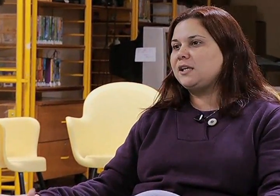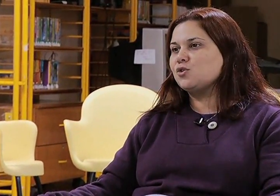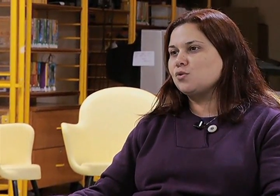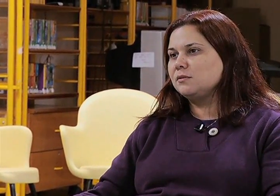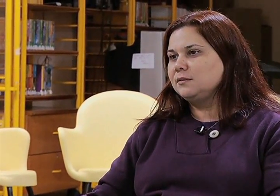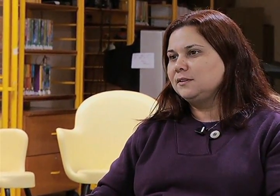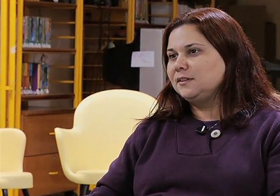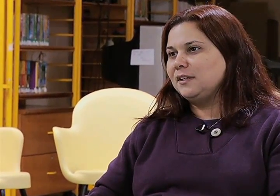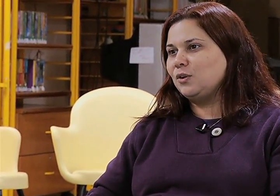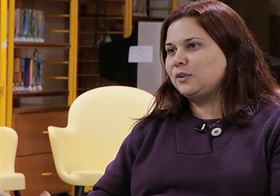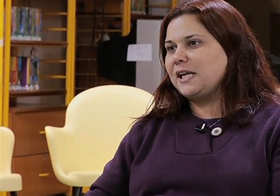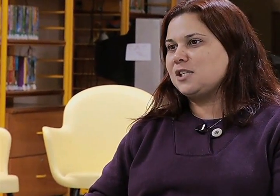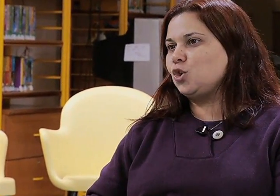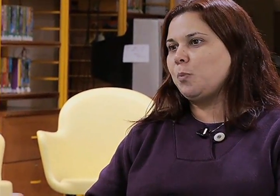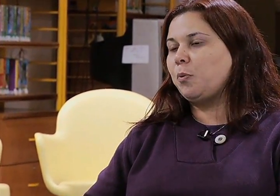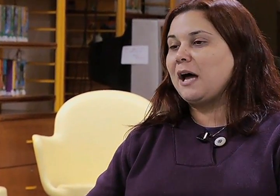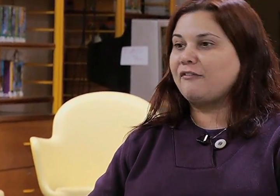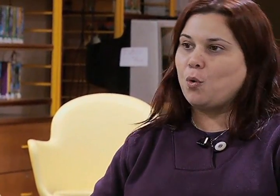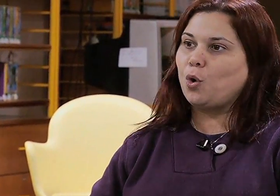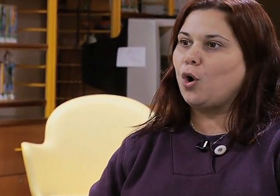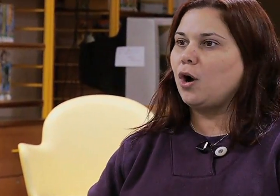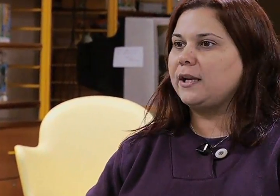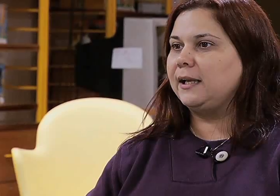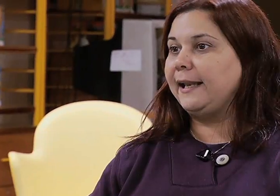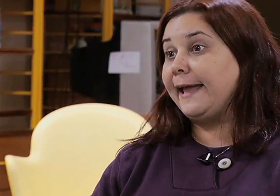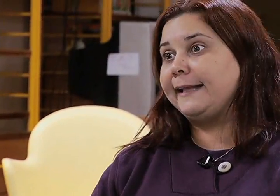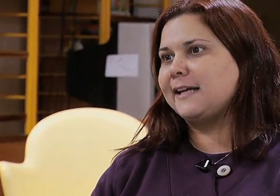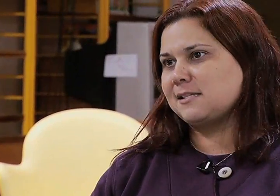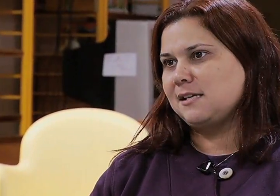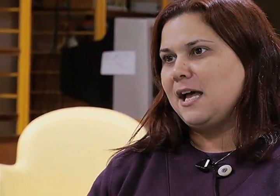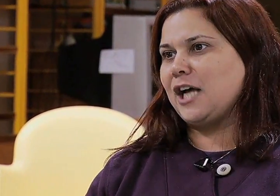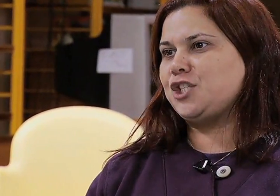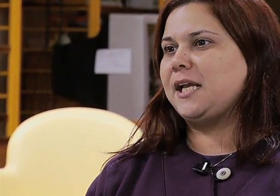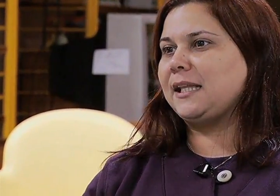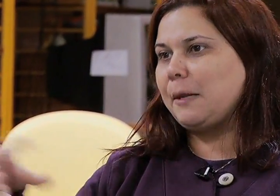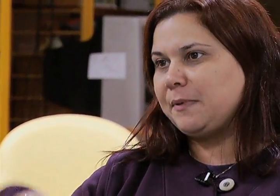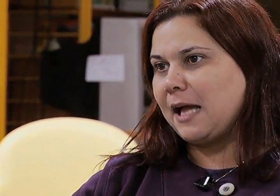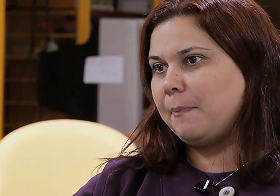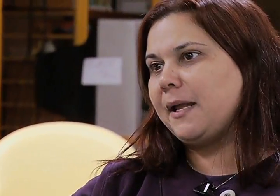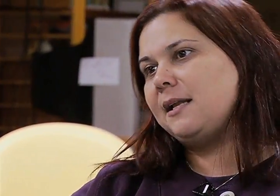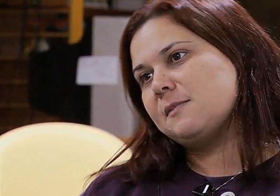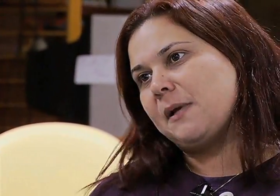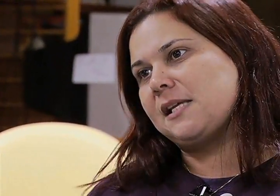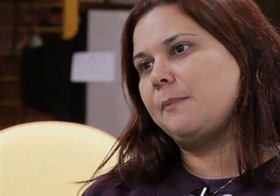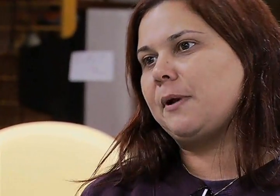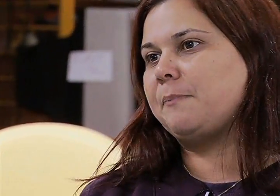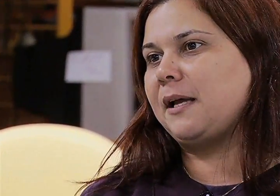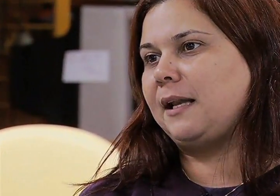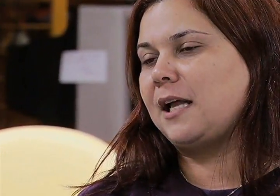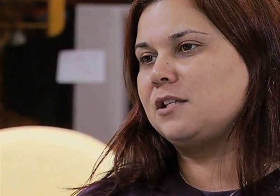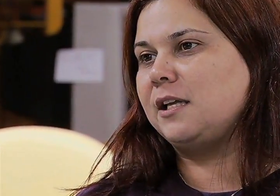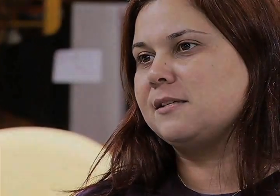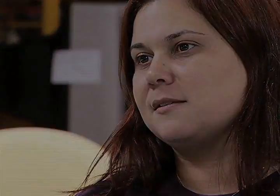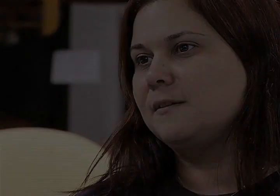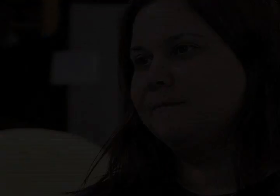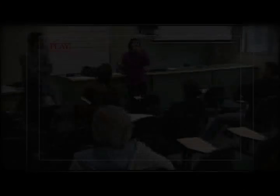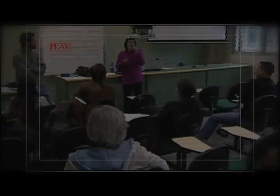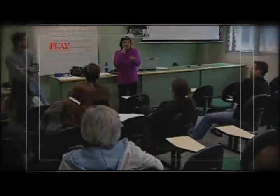isso. Não tem esse dito popular, folclore, lendas. A gente tem que adaptar para eles passarem para a realidade deles. A